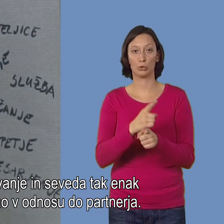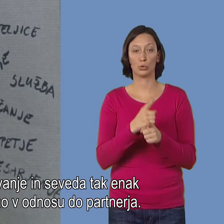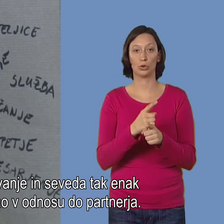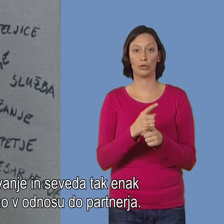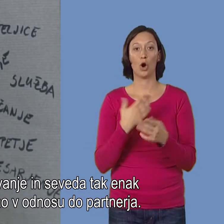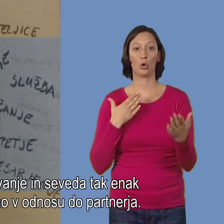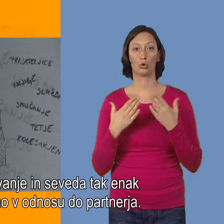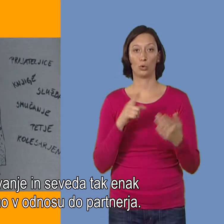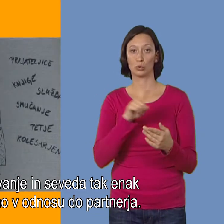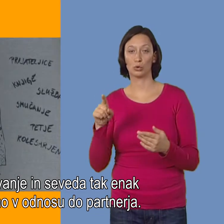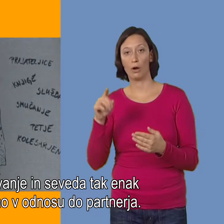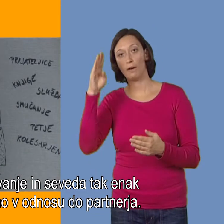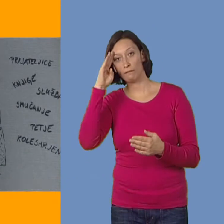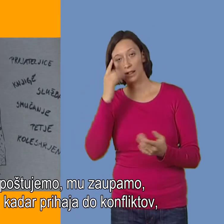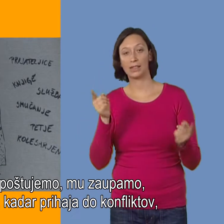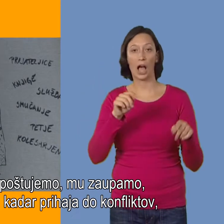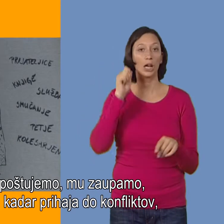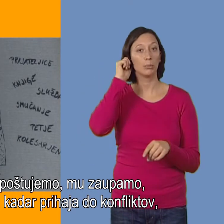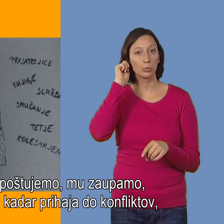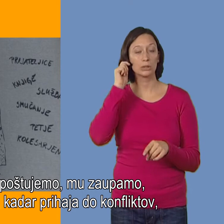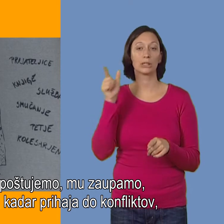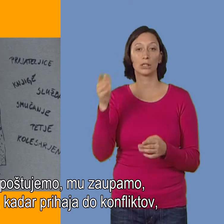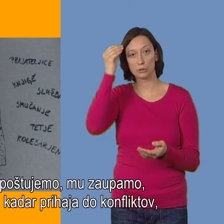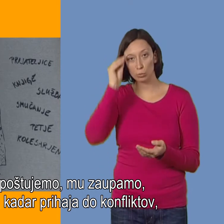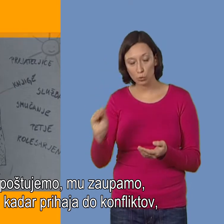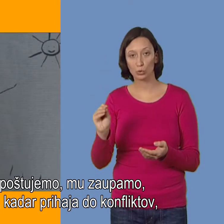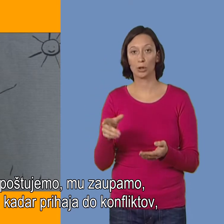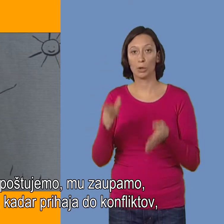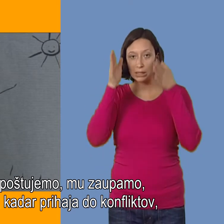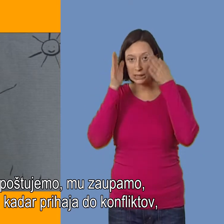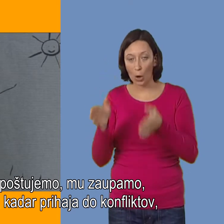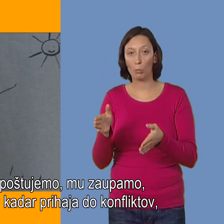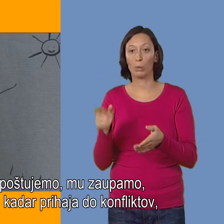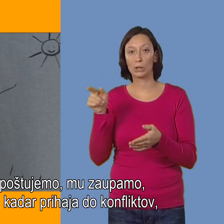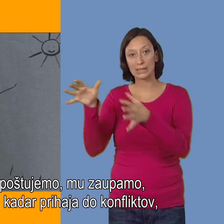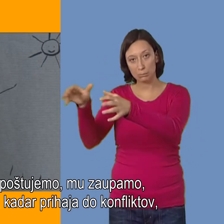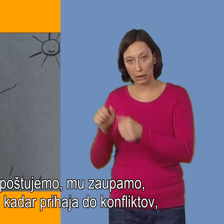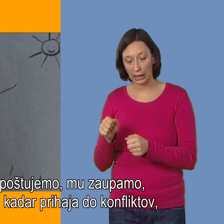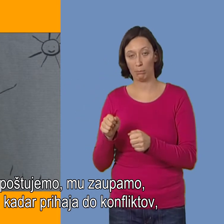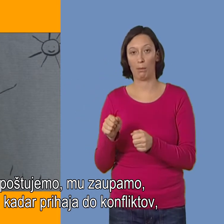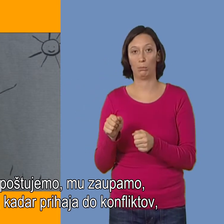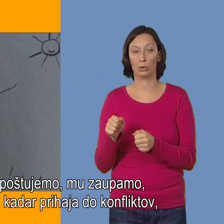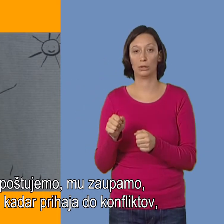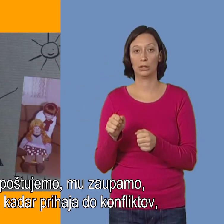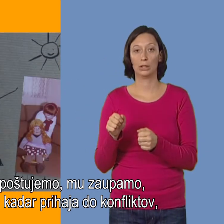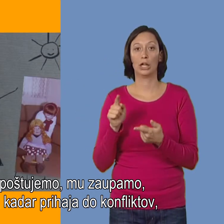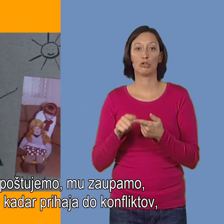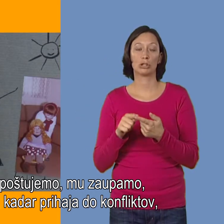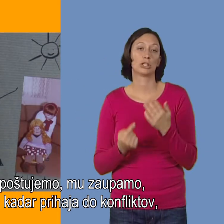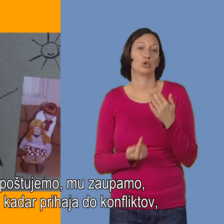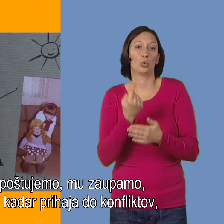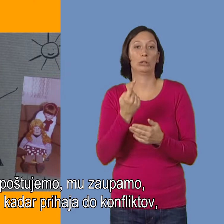v odnosu do partnerja. Se pravi, ga spoštujemo, mu zaupamo, ga sprejemamo,